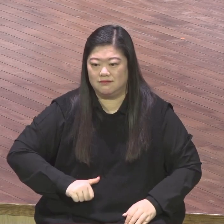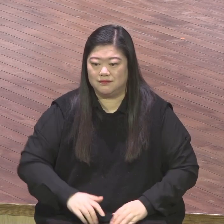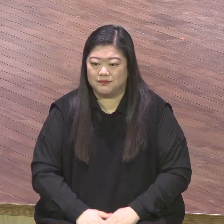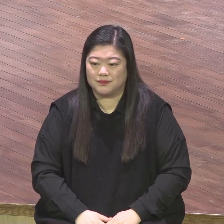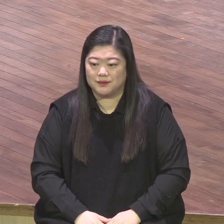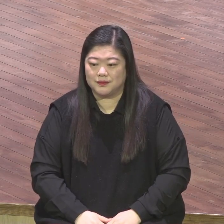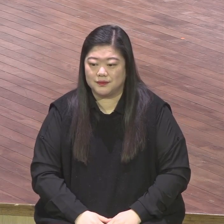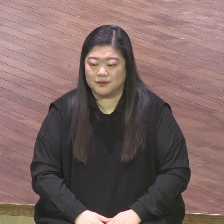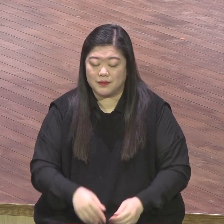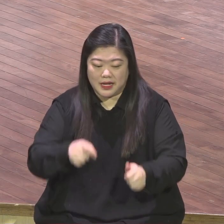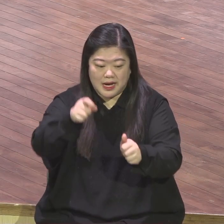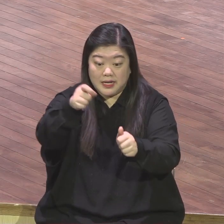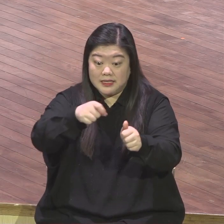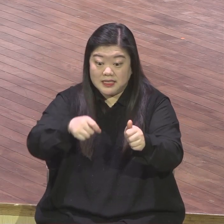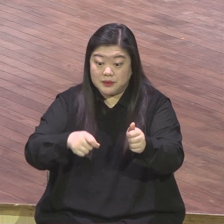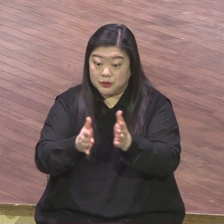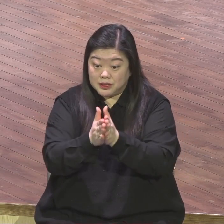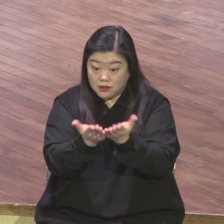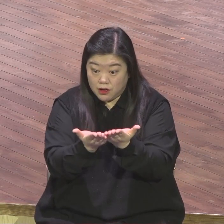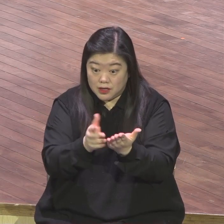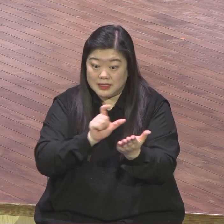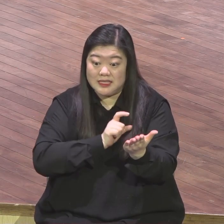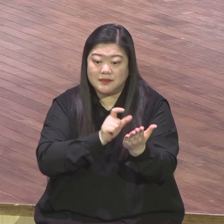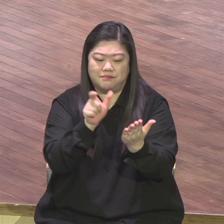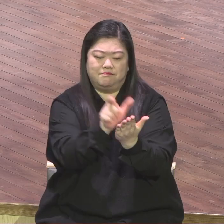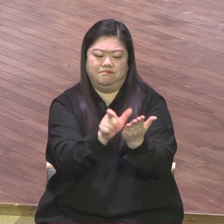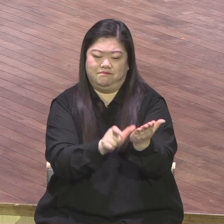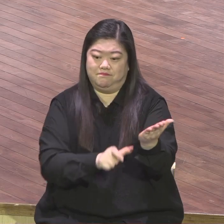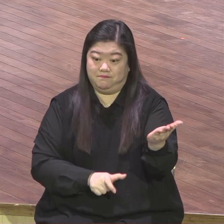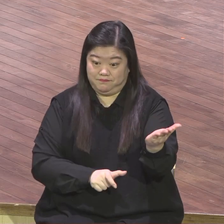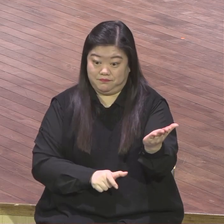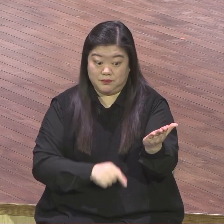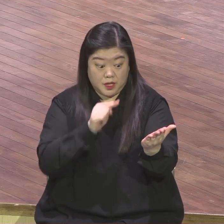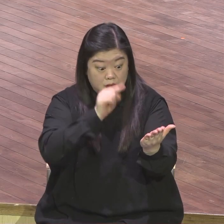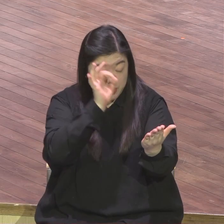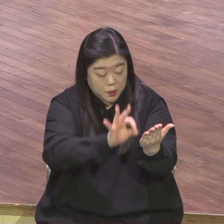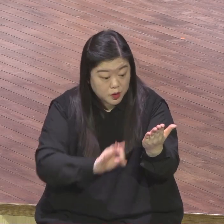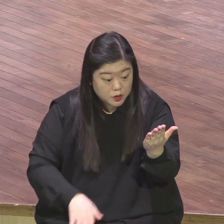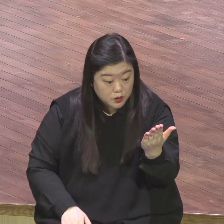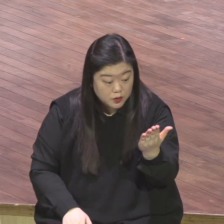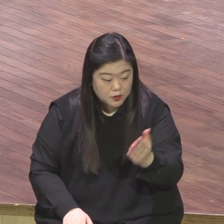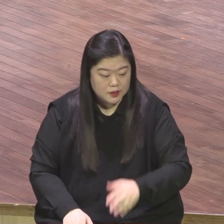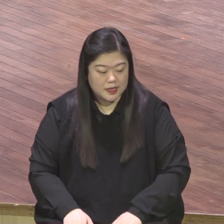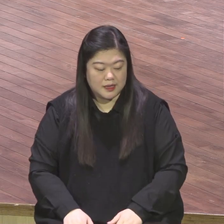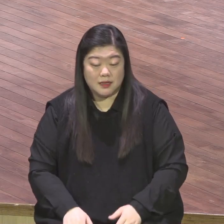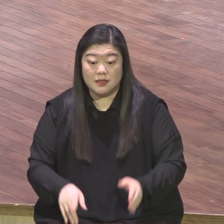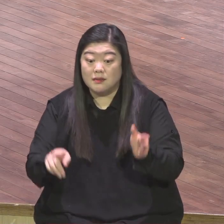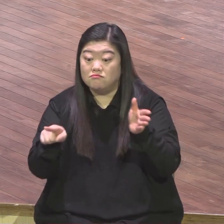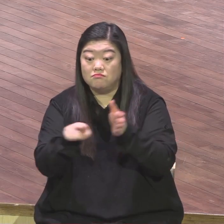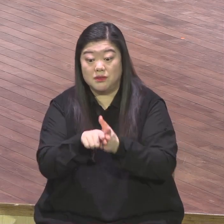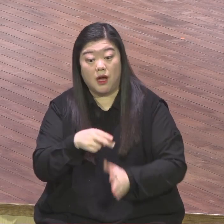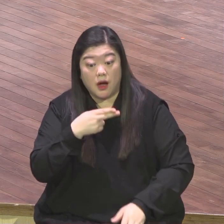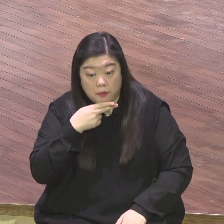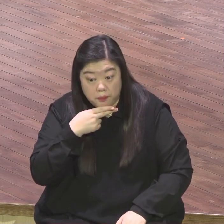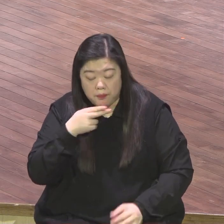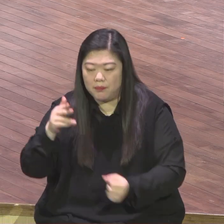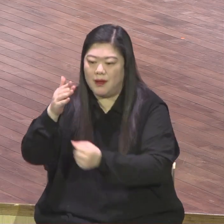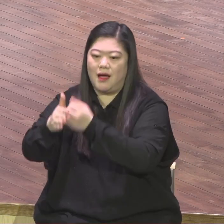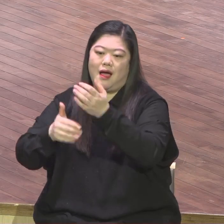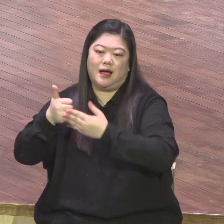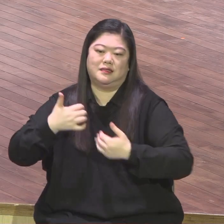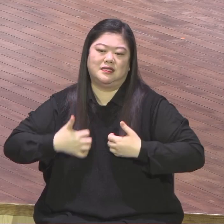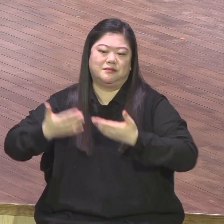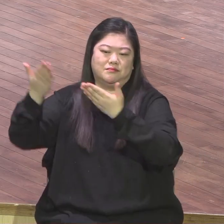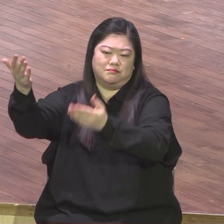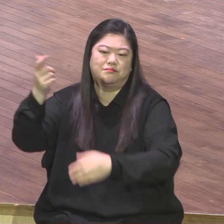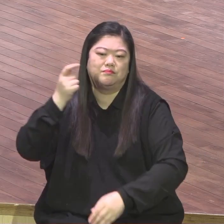있습니다. 일일이 그렇게 언급을 하면서 하신 말씀이 뭐예요? 믿음이 없이는 하나님을 기쁘시게 하지